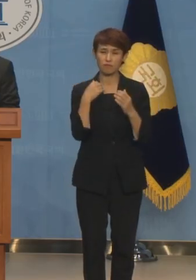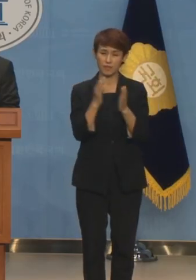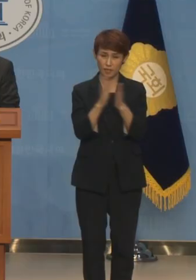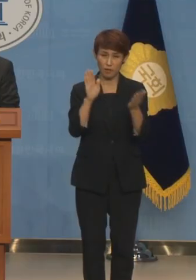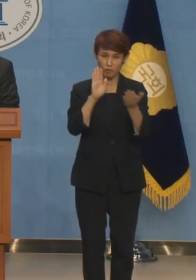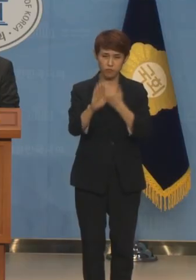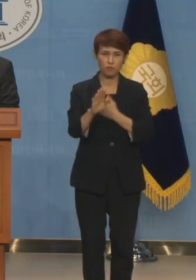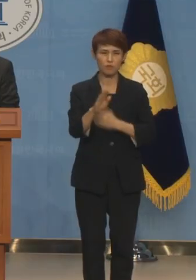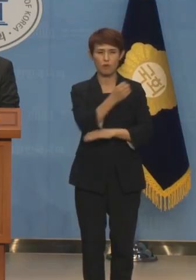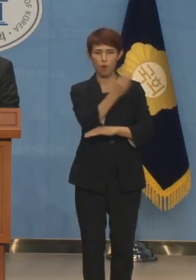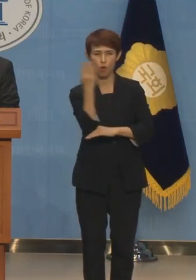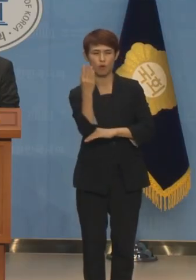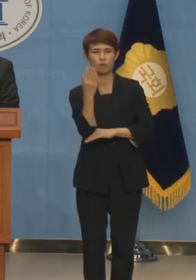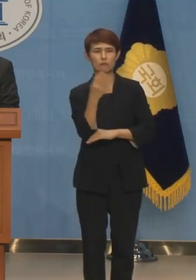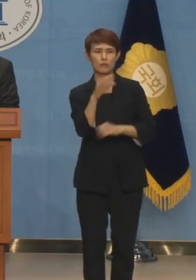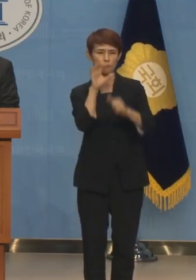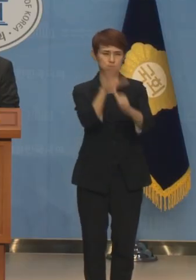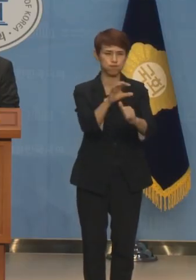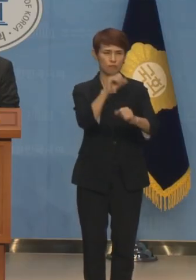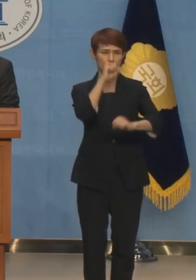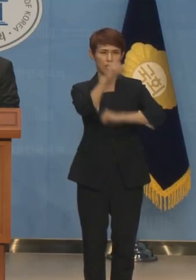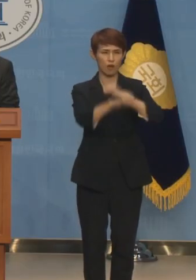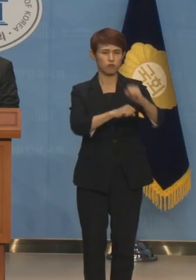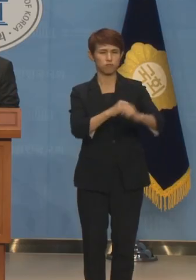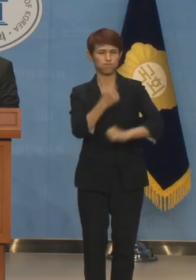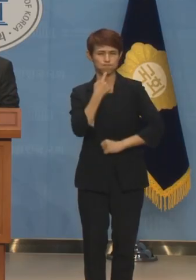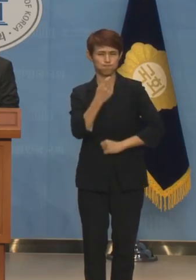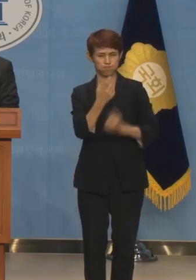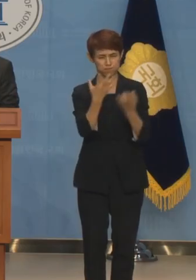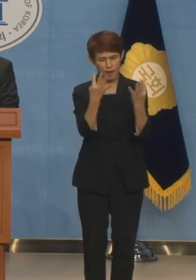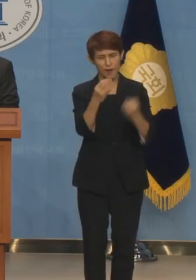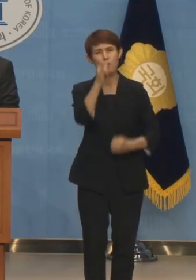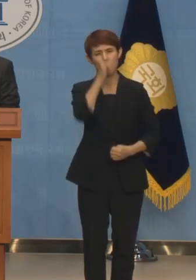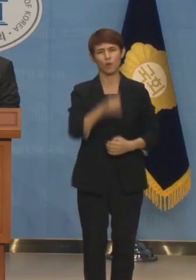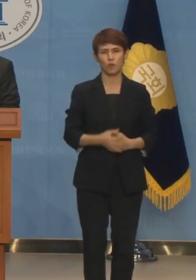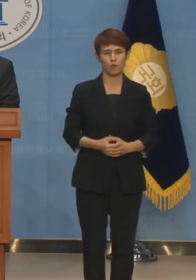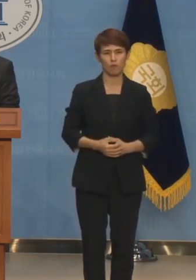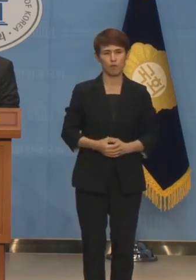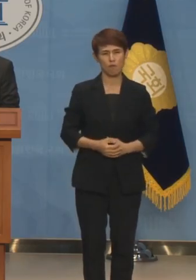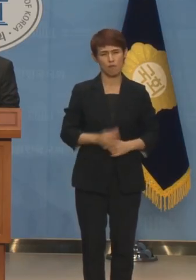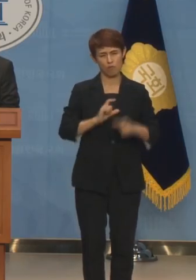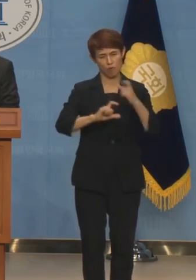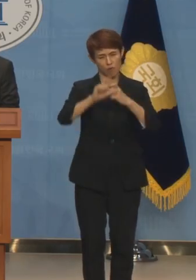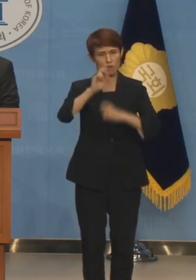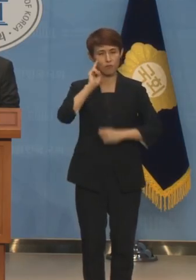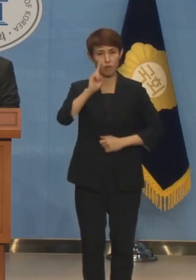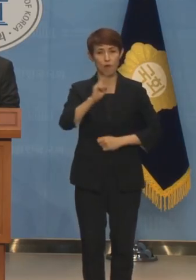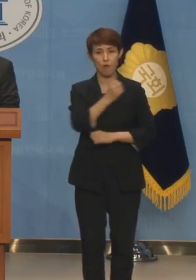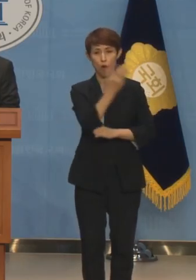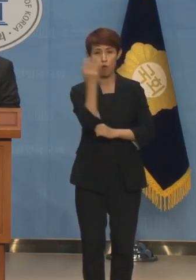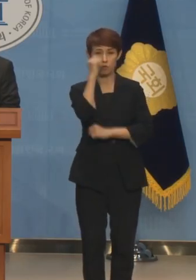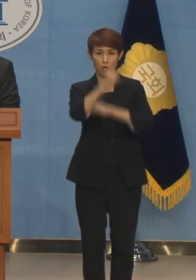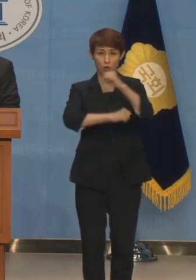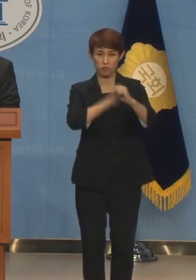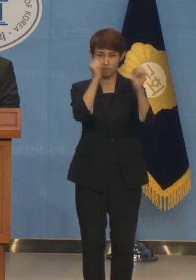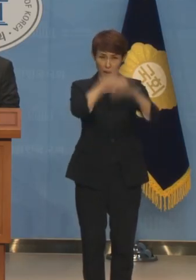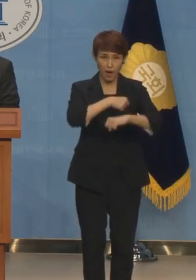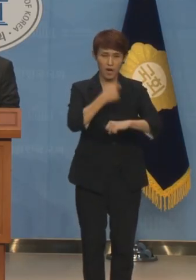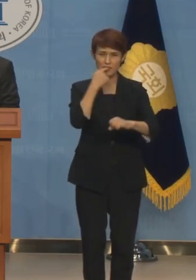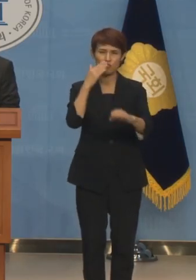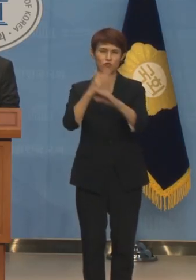탄압과 언론 자유에 대한 위협이 날로 심해지고 있습니다. 언론 자유가 무너지면 민주주의도